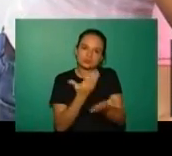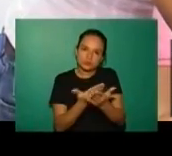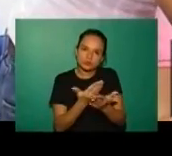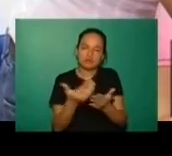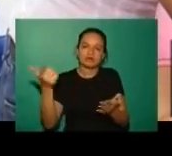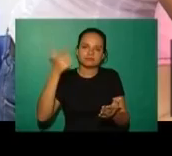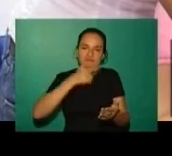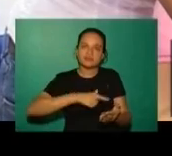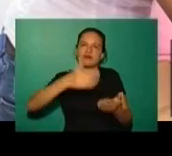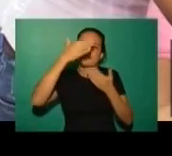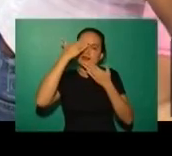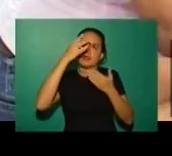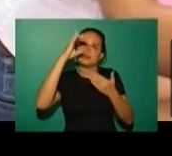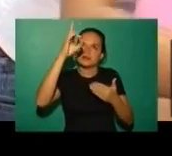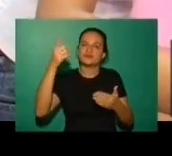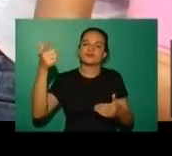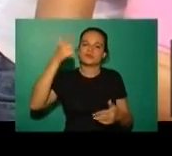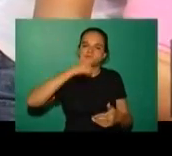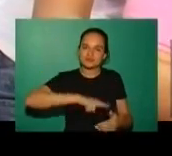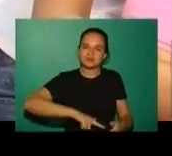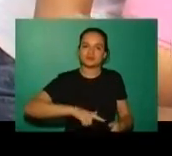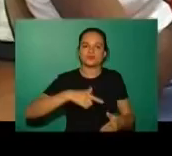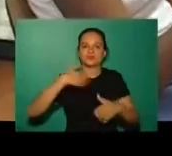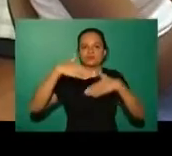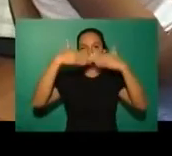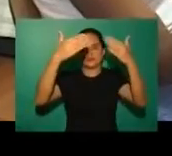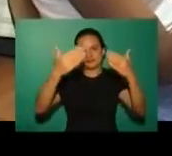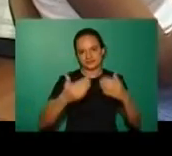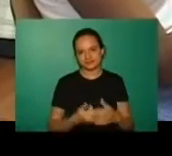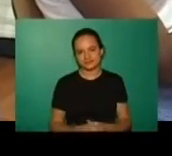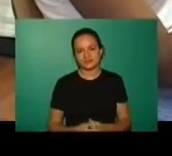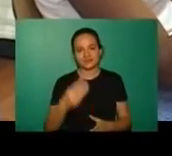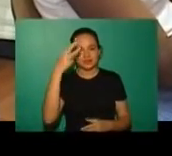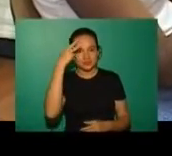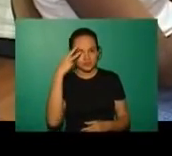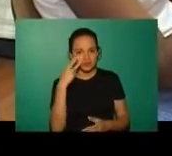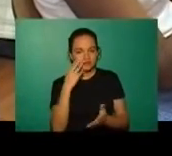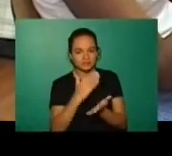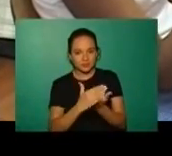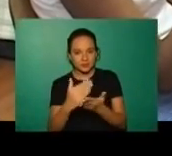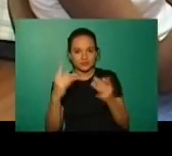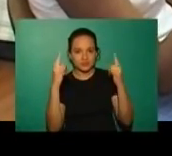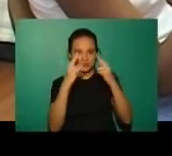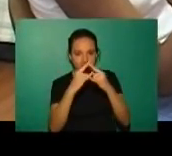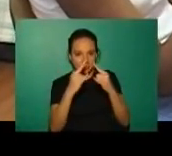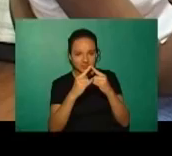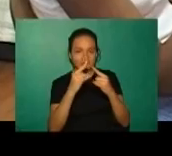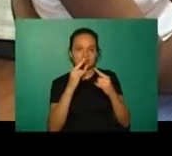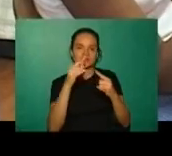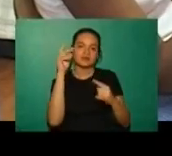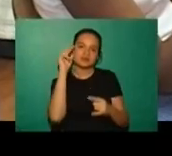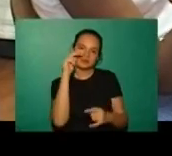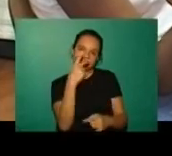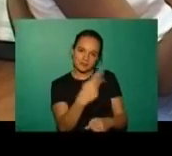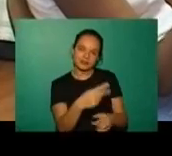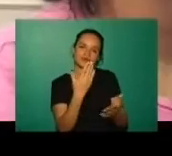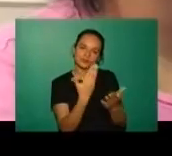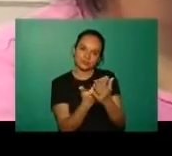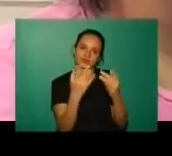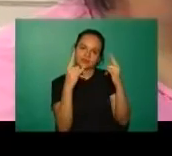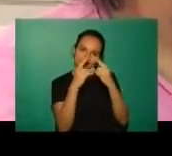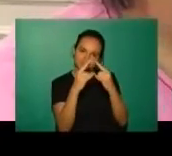iam estudar, e graças a Deus deu certo. Solange começou no INES, onde estudaram suas